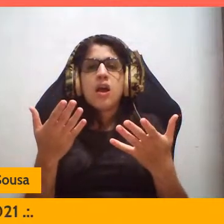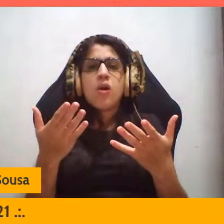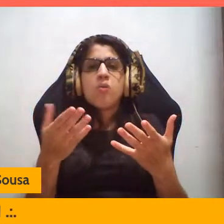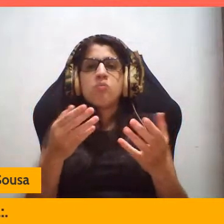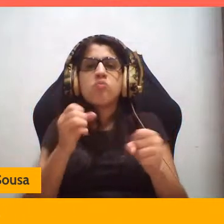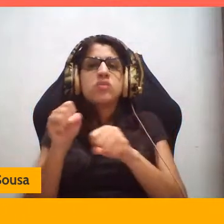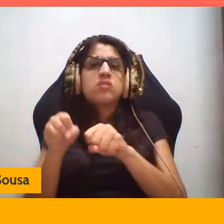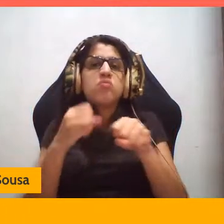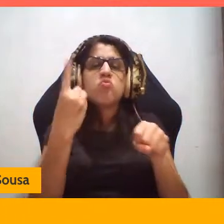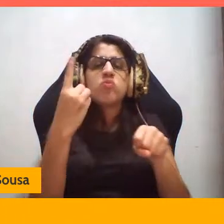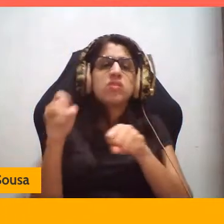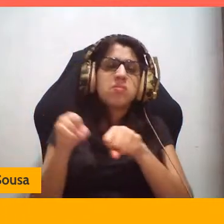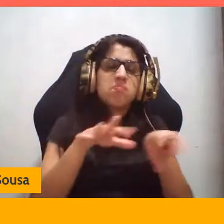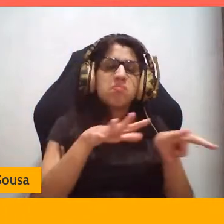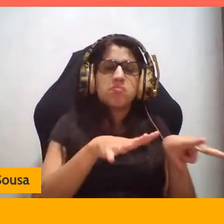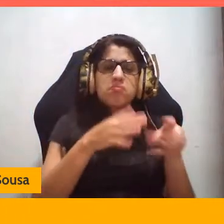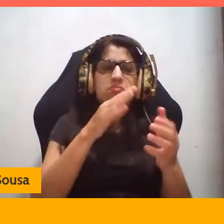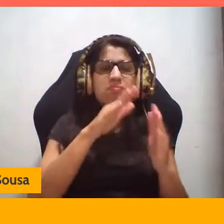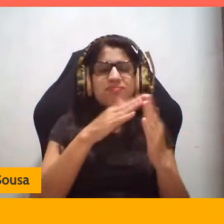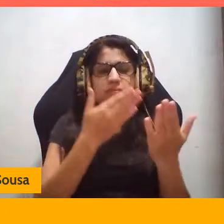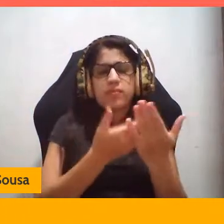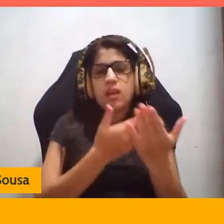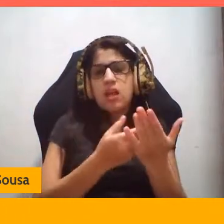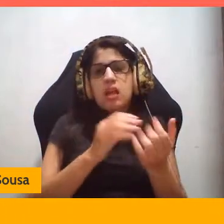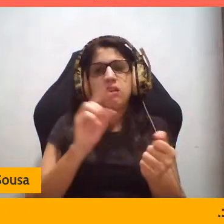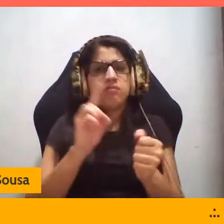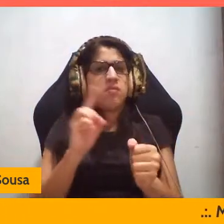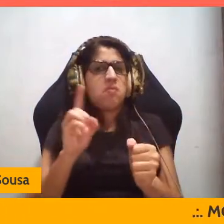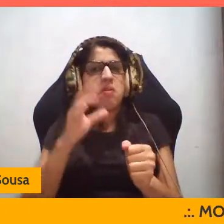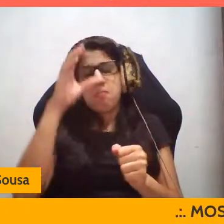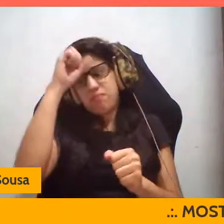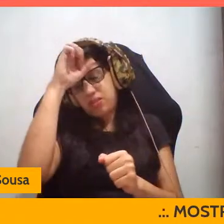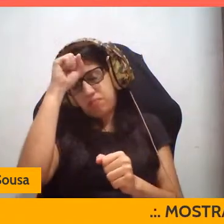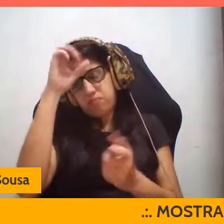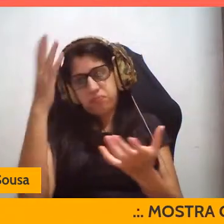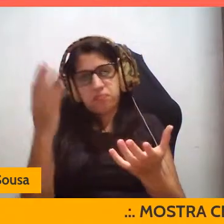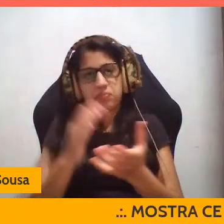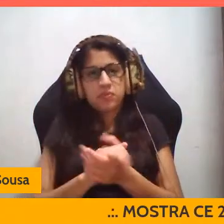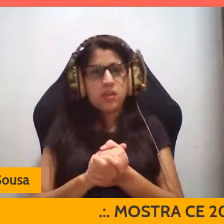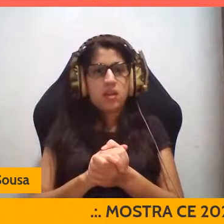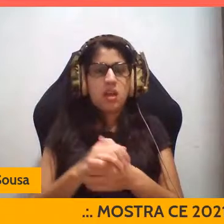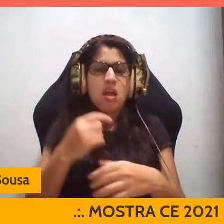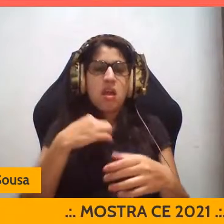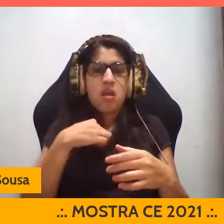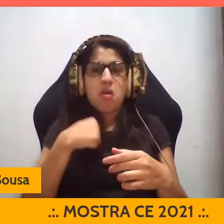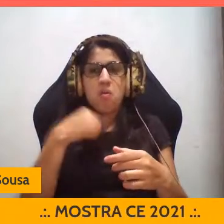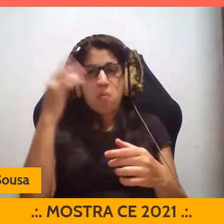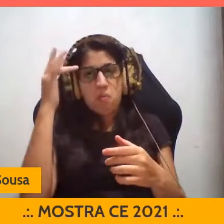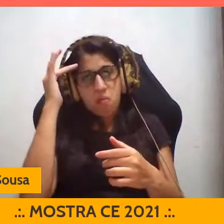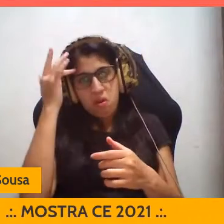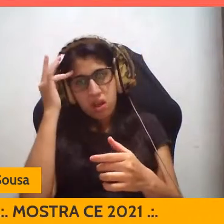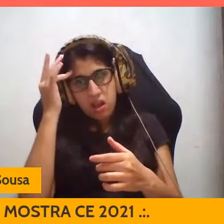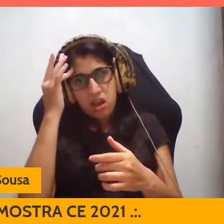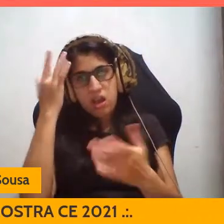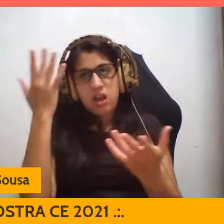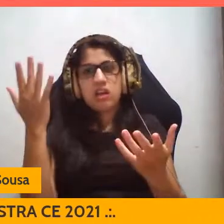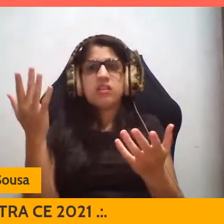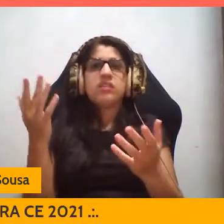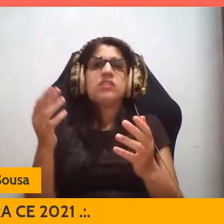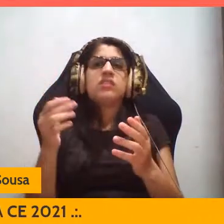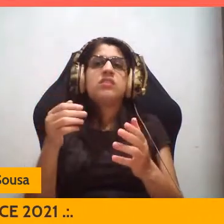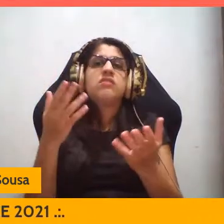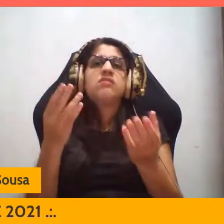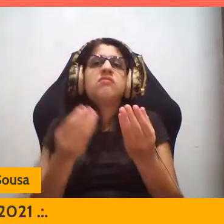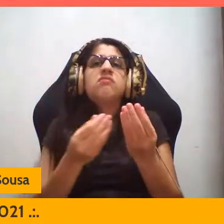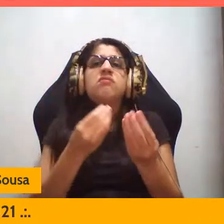numa escola. Isso não é aprender, isso é, eu ainda acho, fazer de conta. Então,